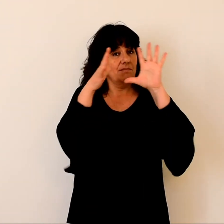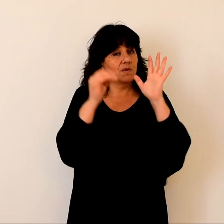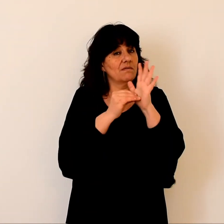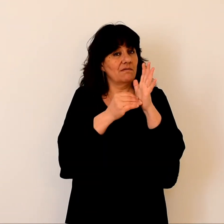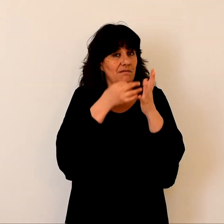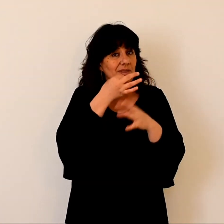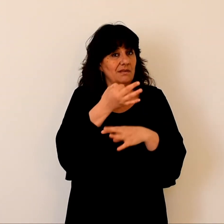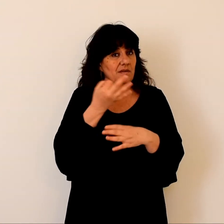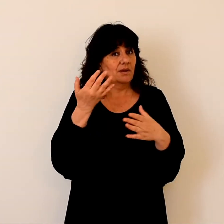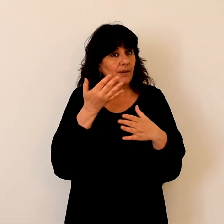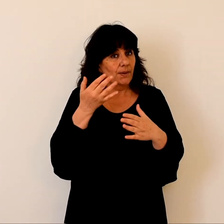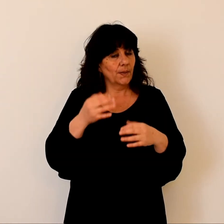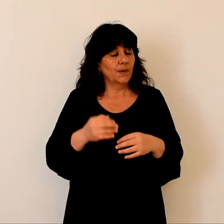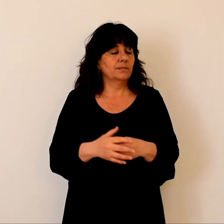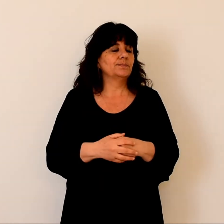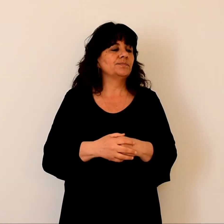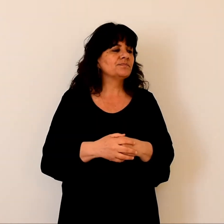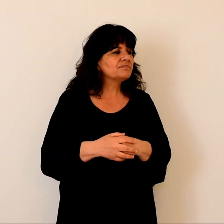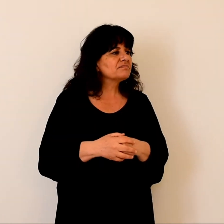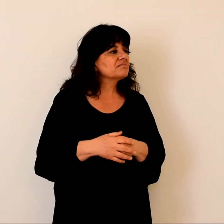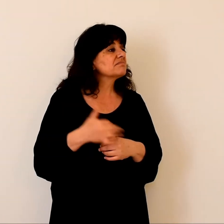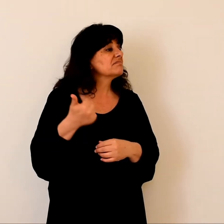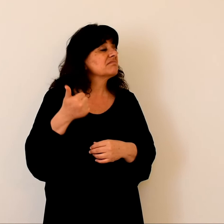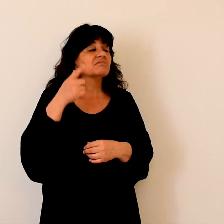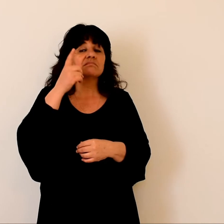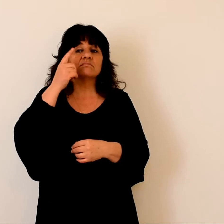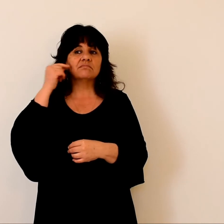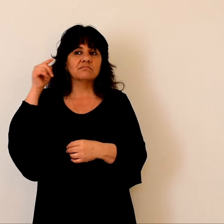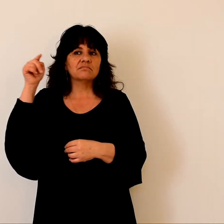Quelqu'un avait un figuier planqué dans sa vigne.